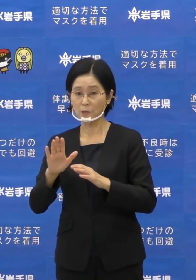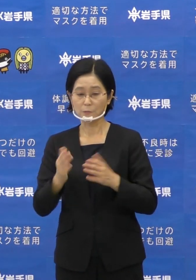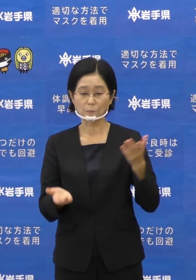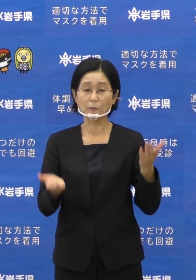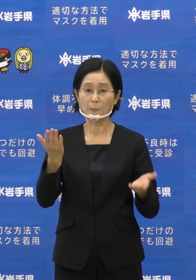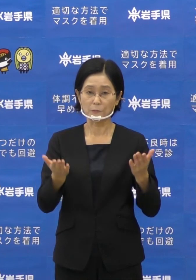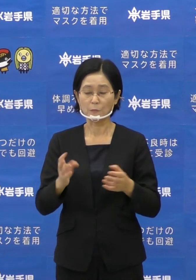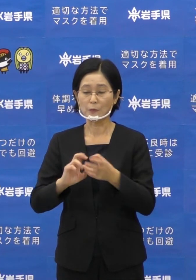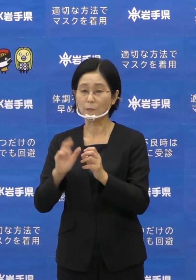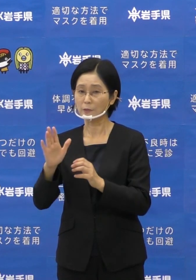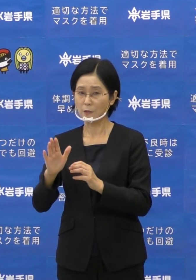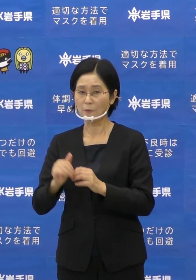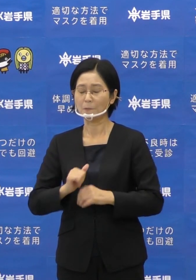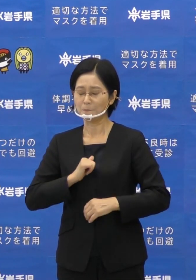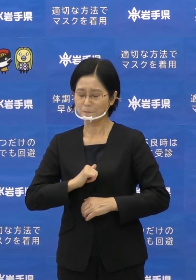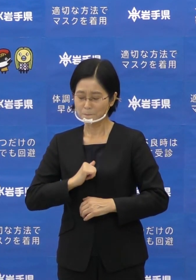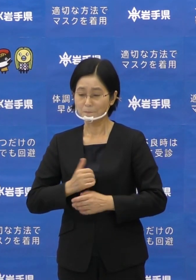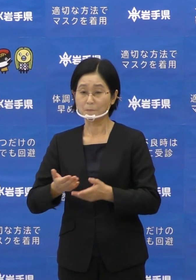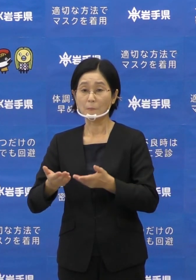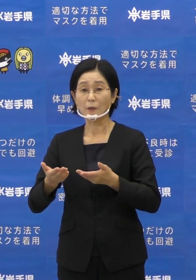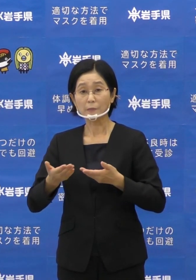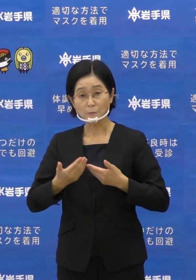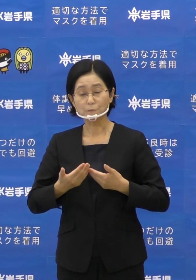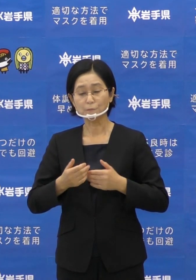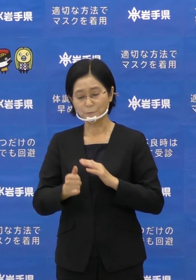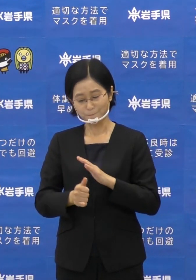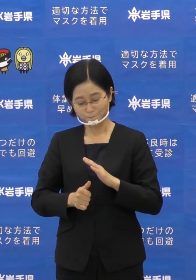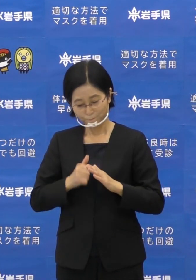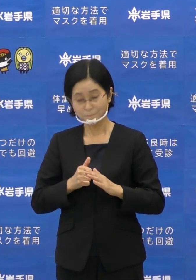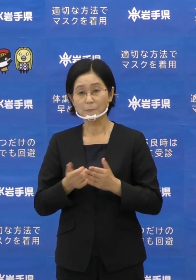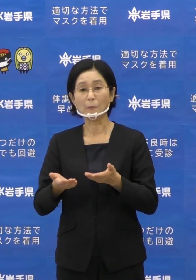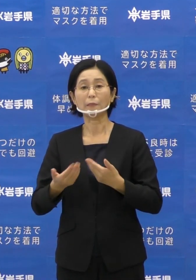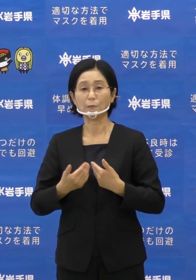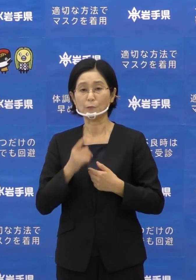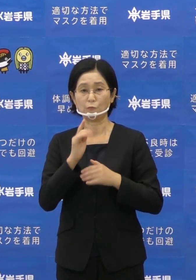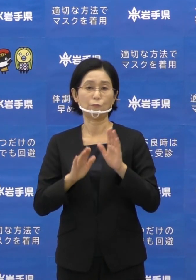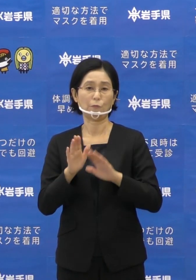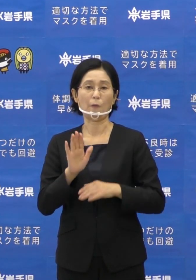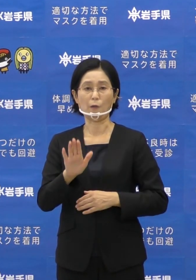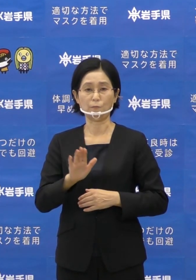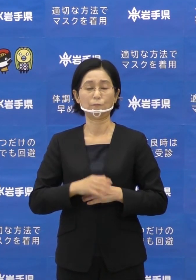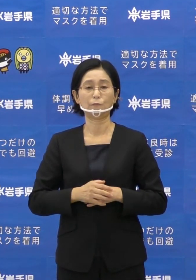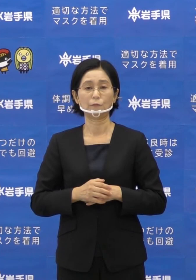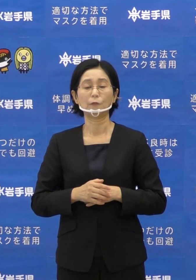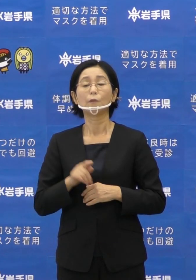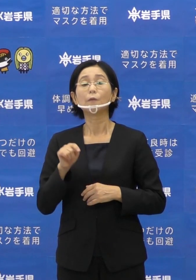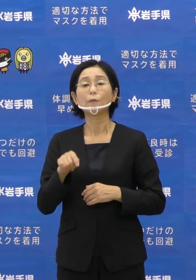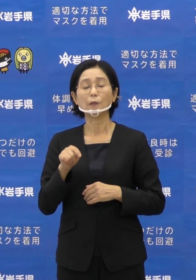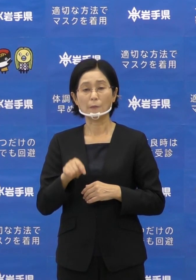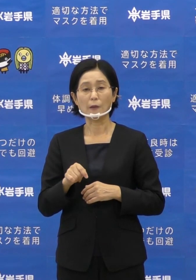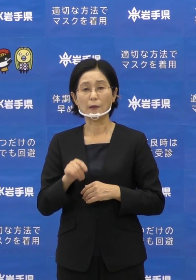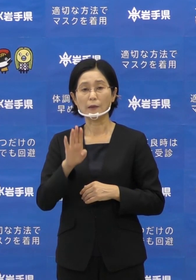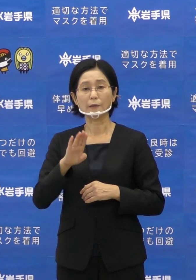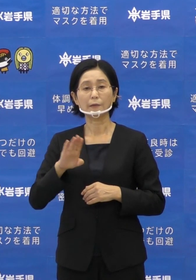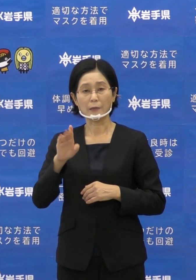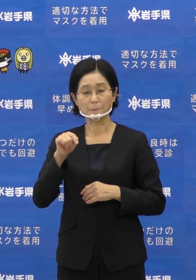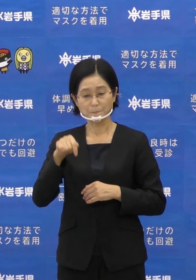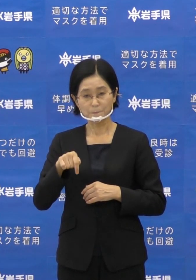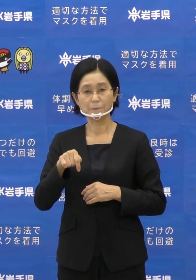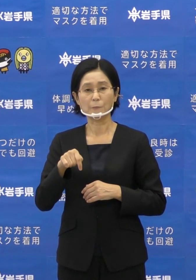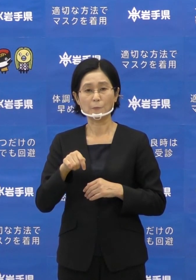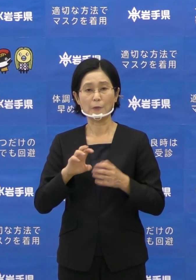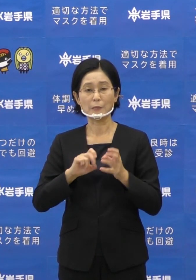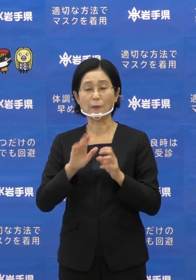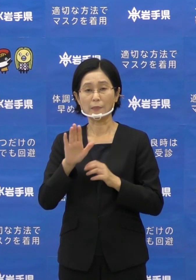な強い自粛をしていただいていること、これは県のこの岩